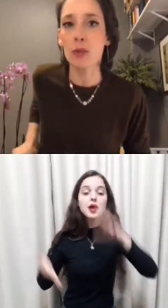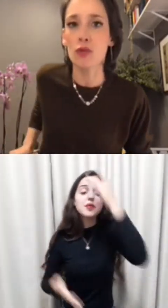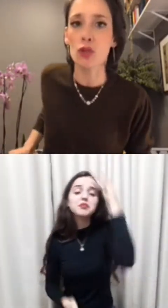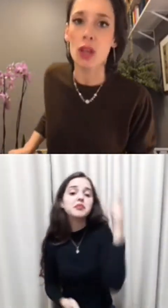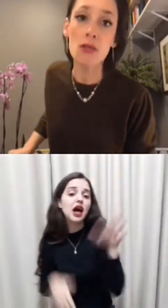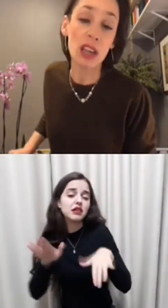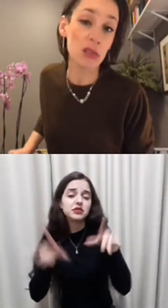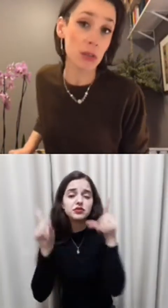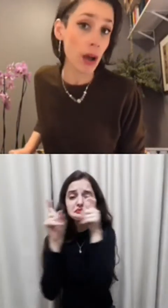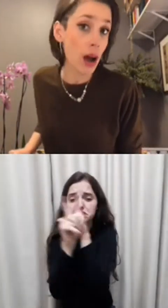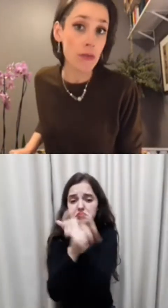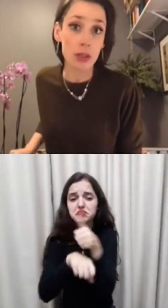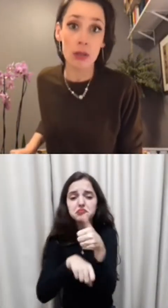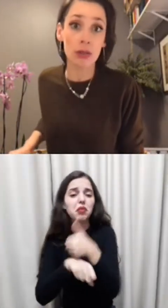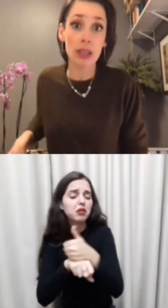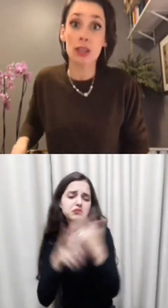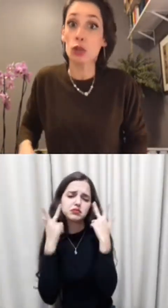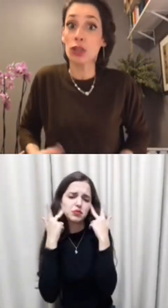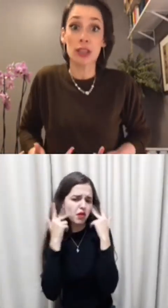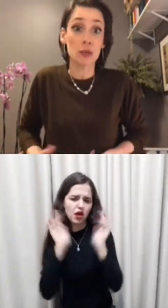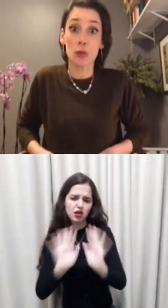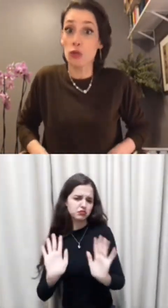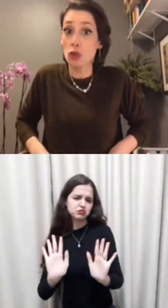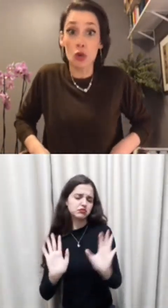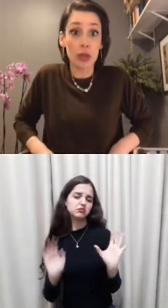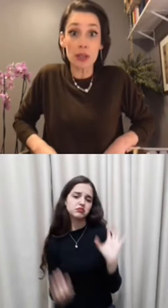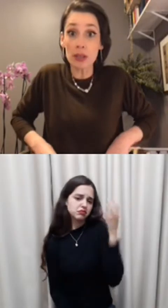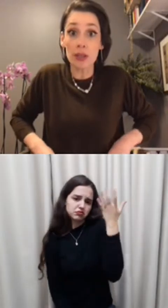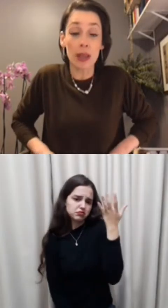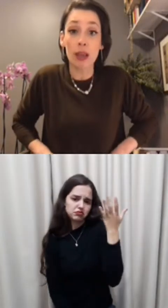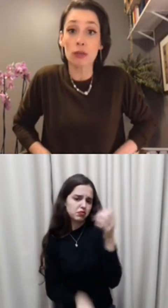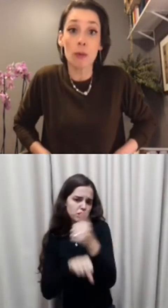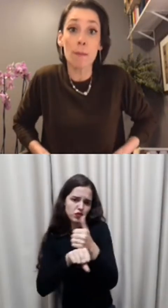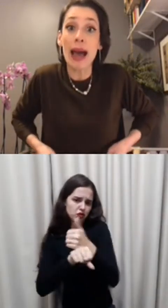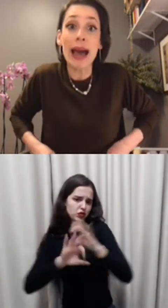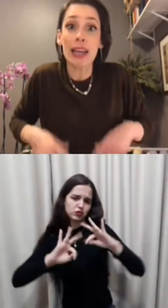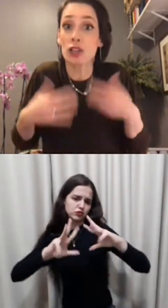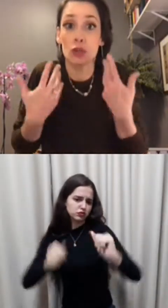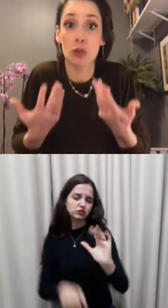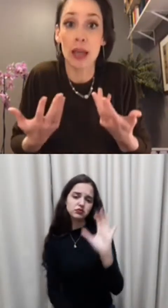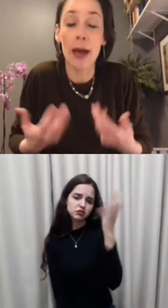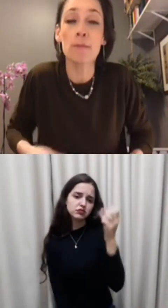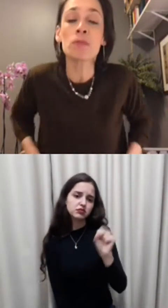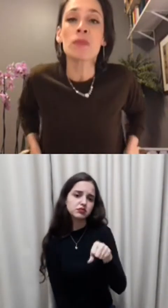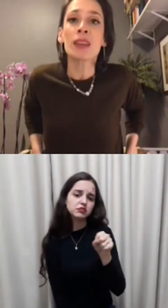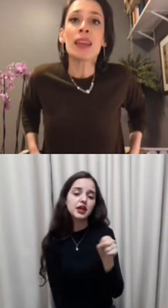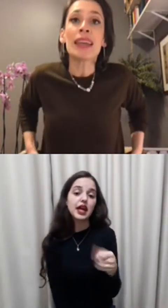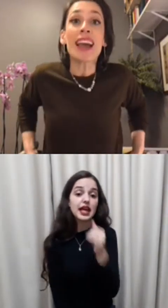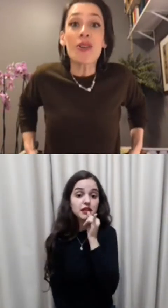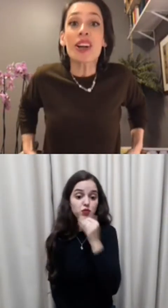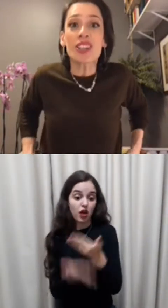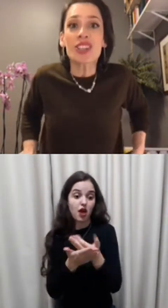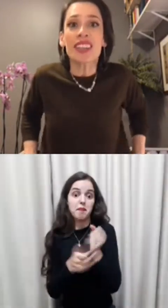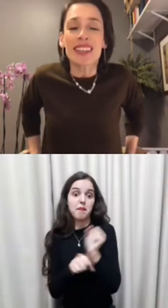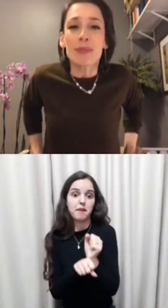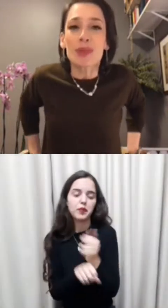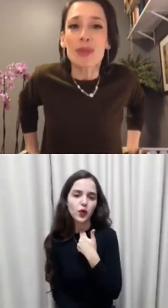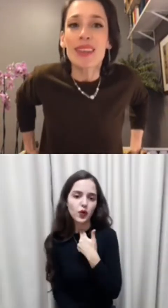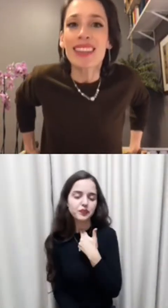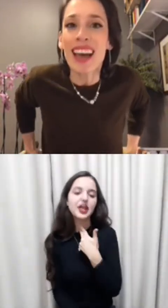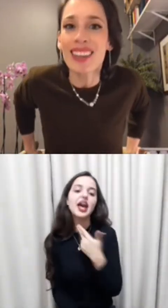vida profissional, que é normal, isso acontece em todas as profissões, né? Tu não para de estudar. E agora a gente tem